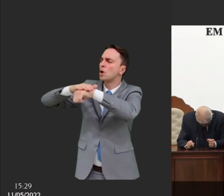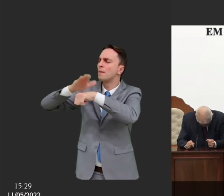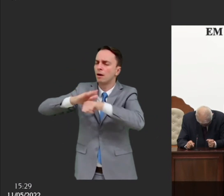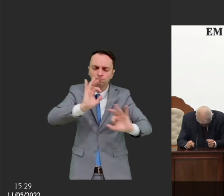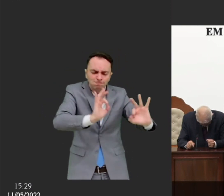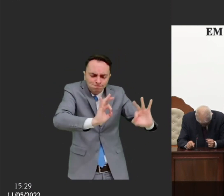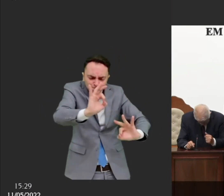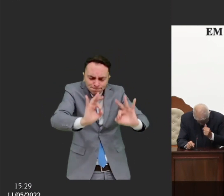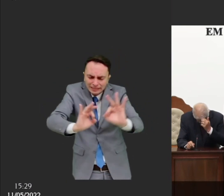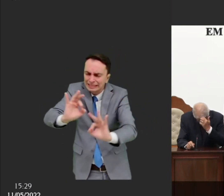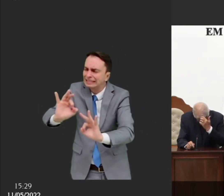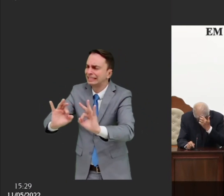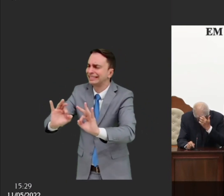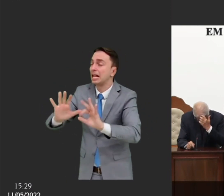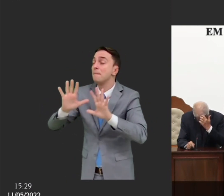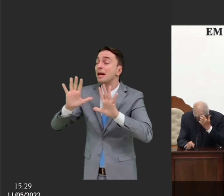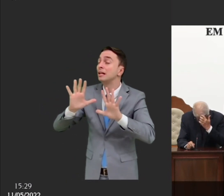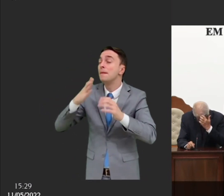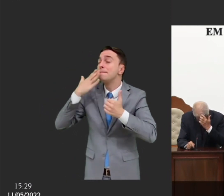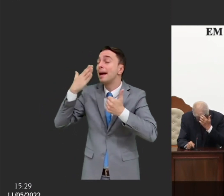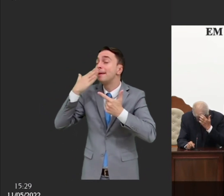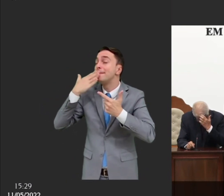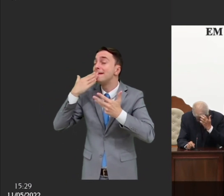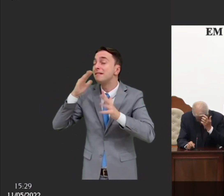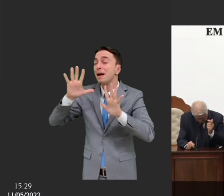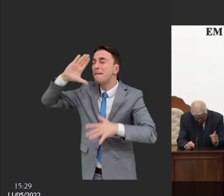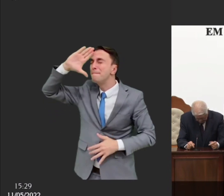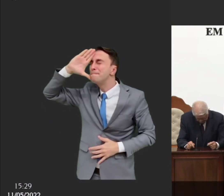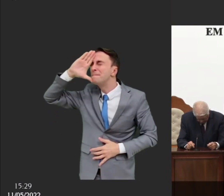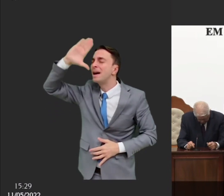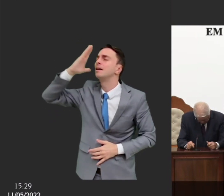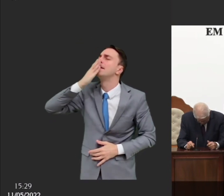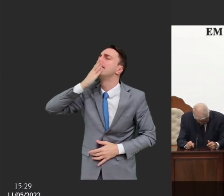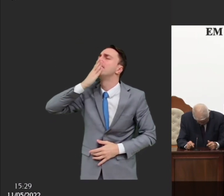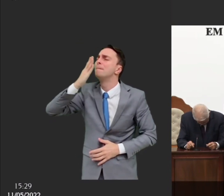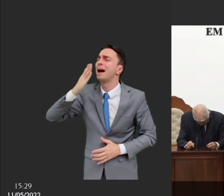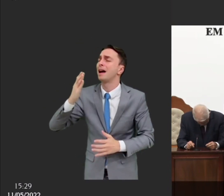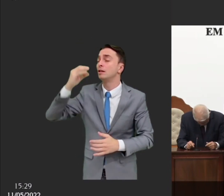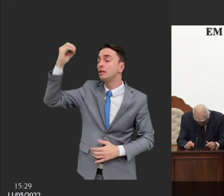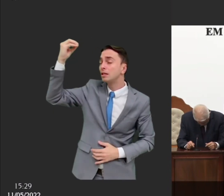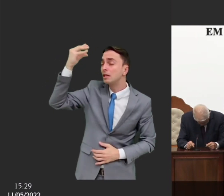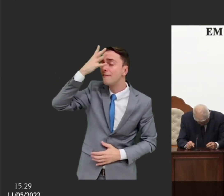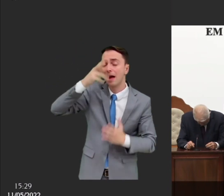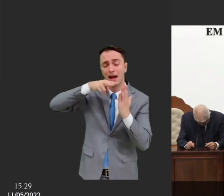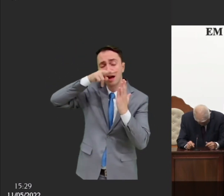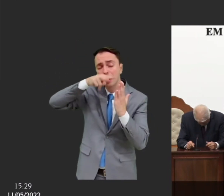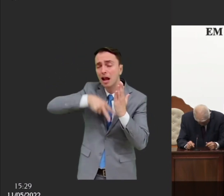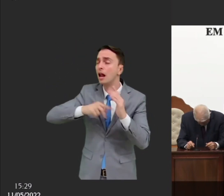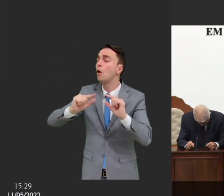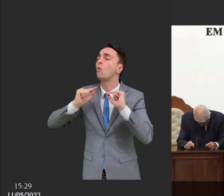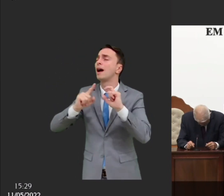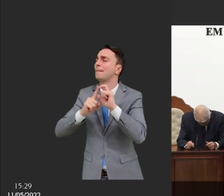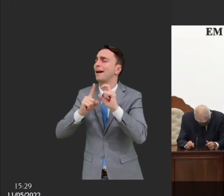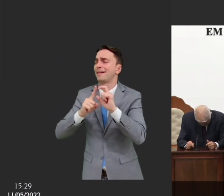envia do céu a tua santa e bendita palavra. Fala conosco, pelo amor do teu nome, pois